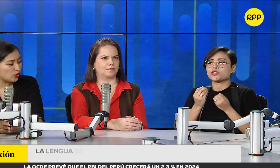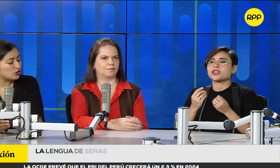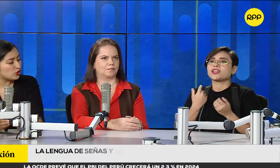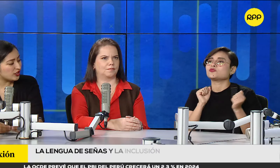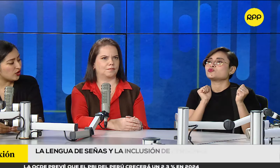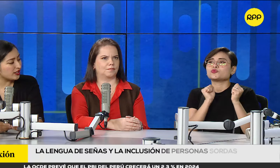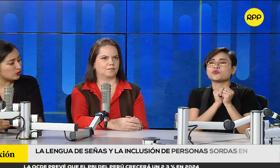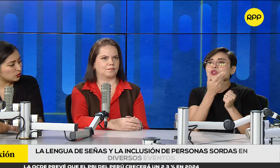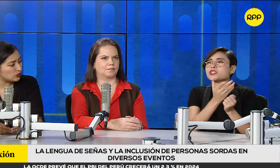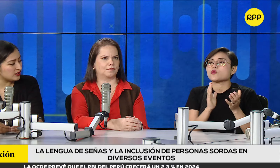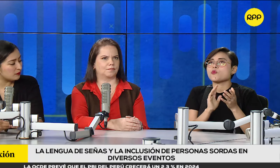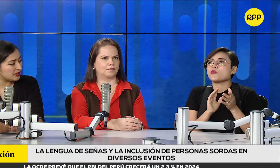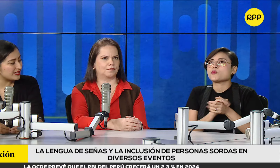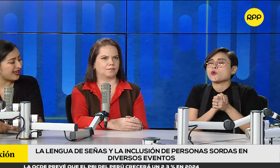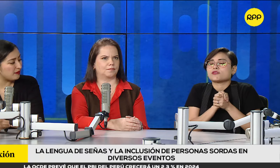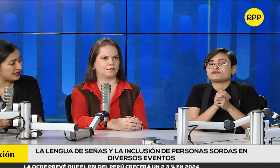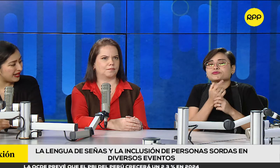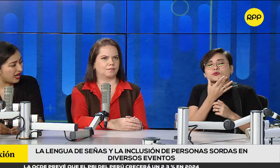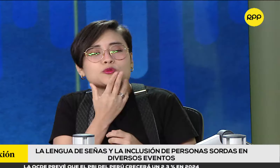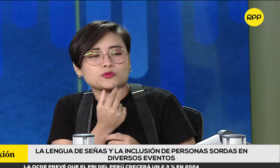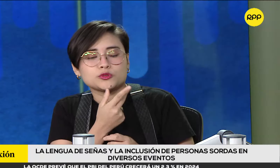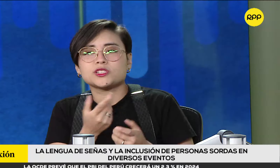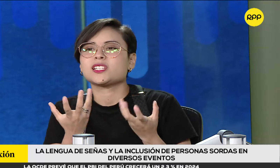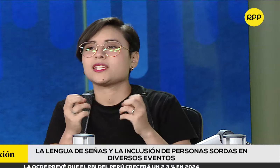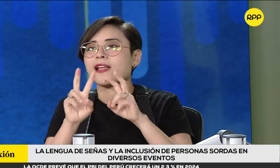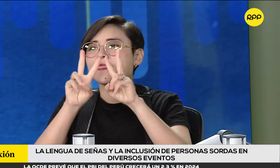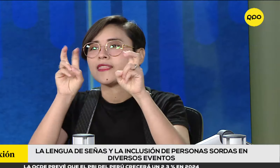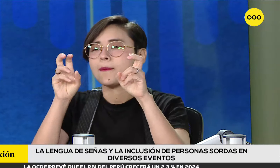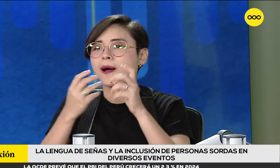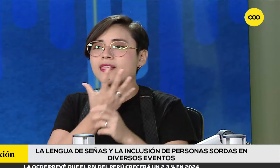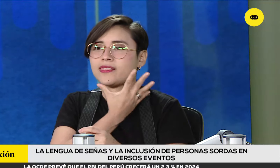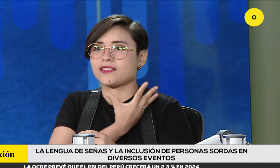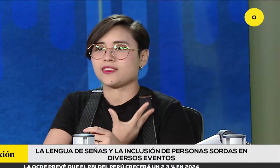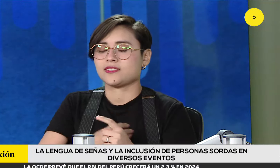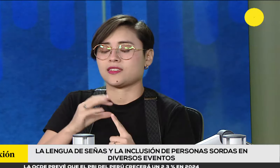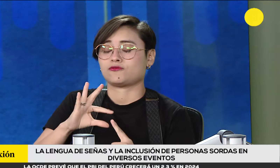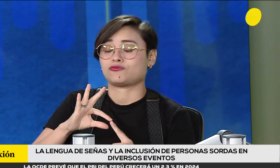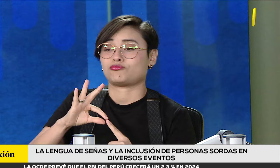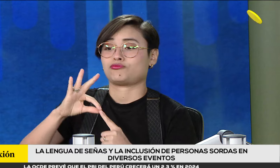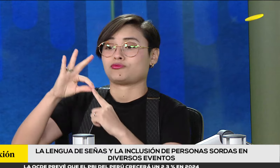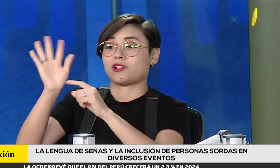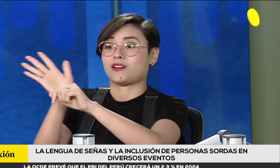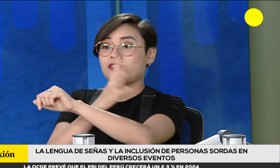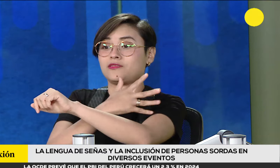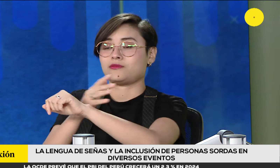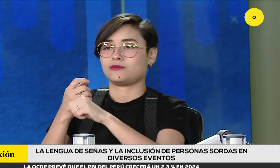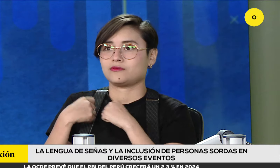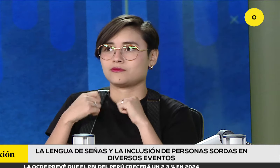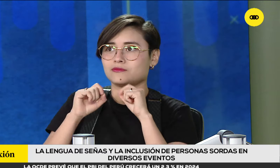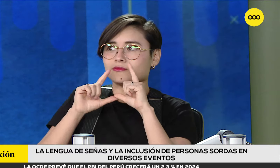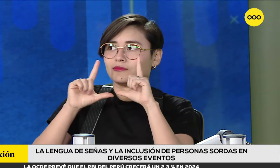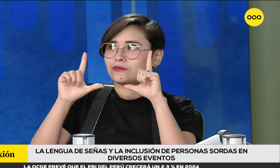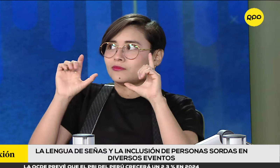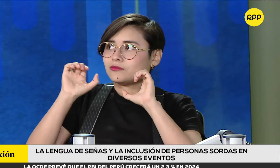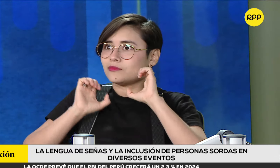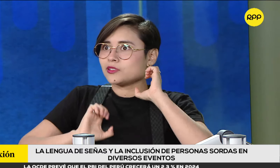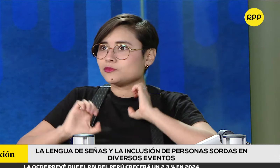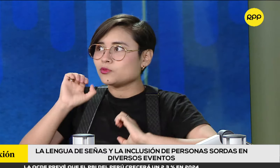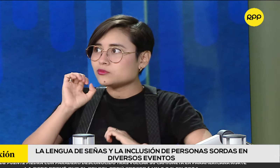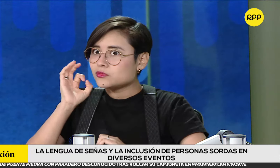Yo quiero que tú interpretes a mi lado y poder expresar juntas esta canción, El Triste. Porque para mí, la canción El Triste